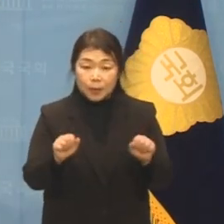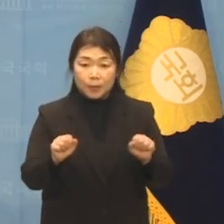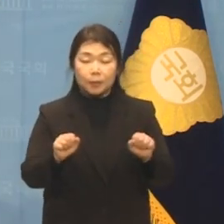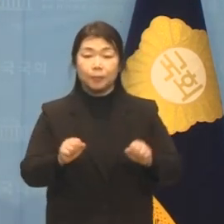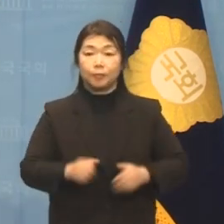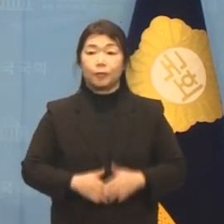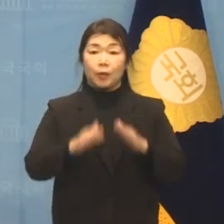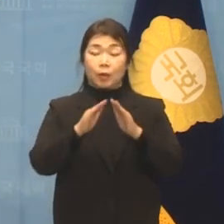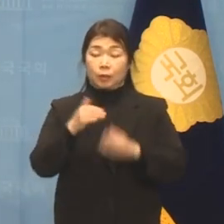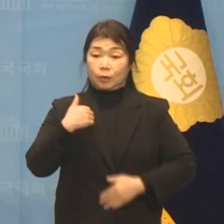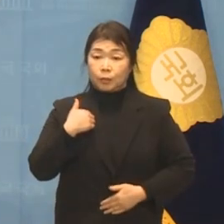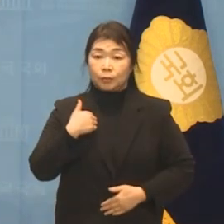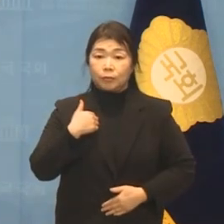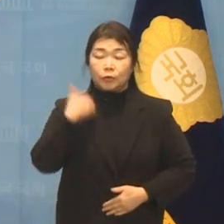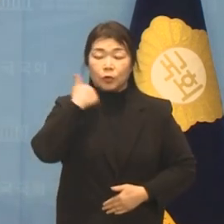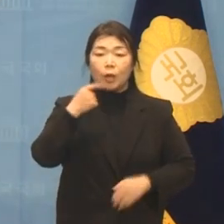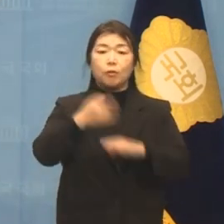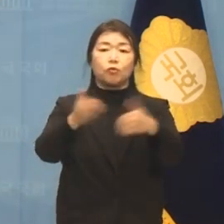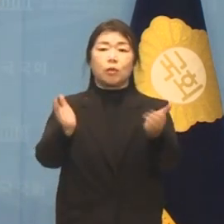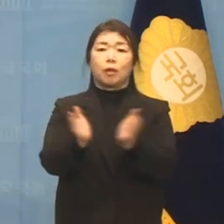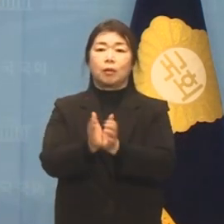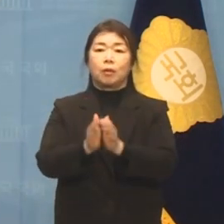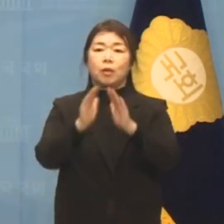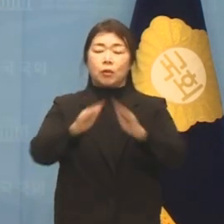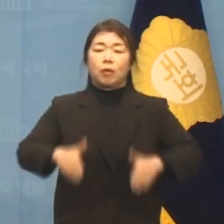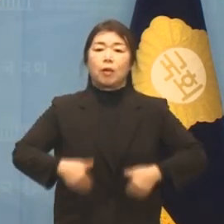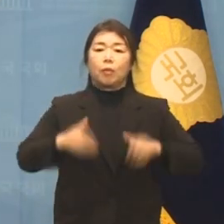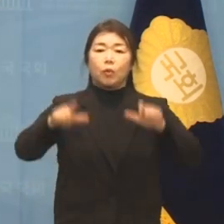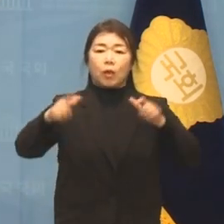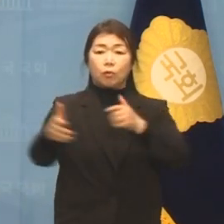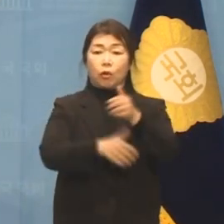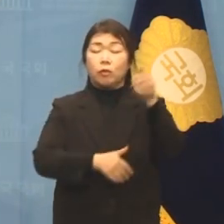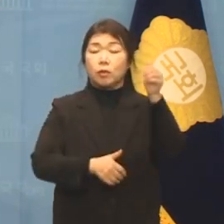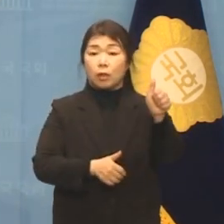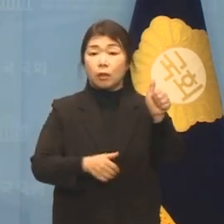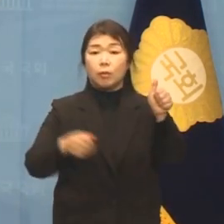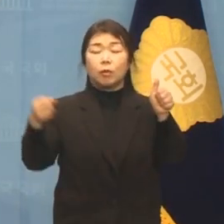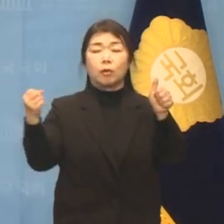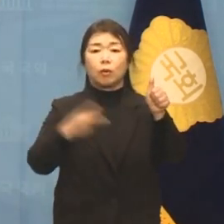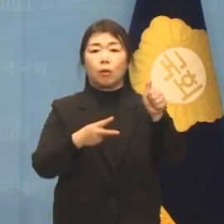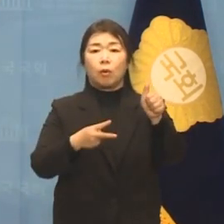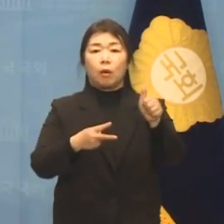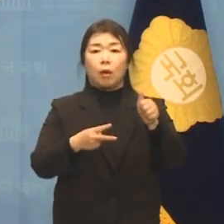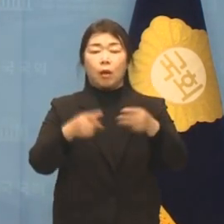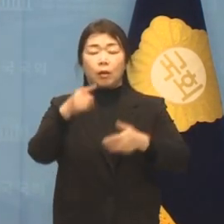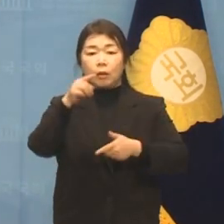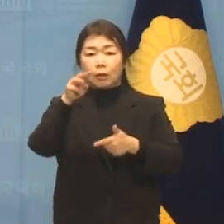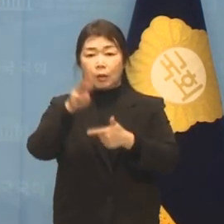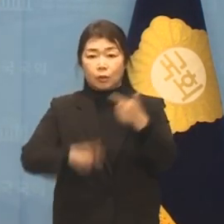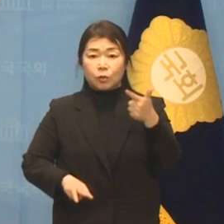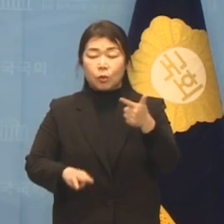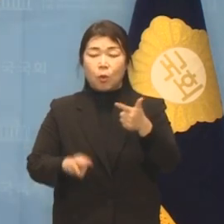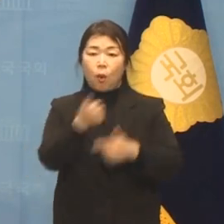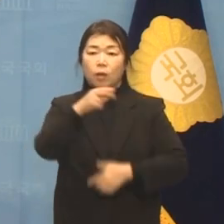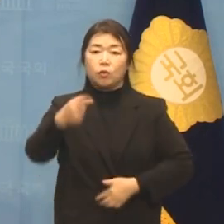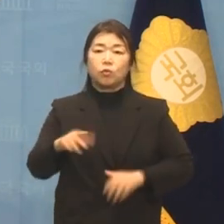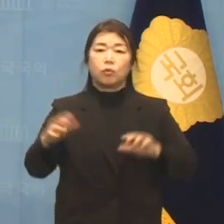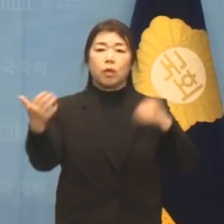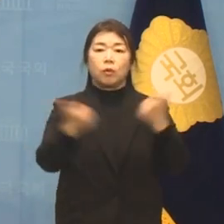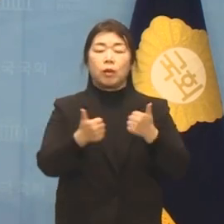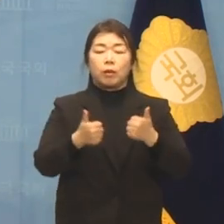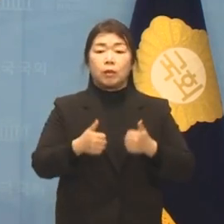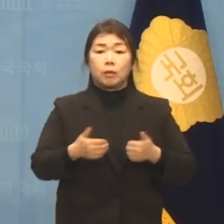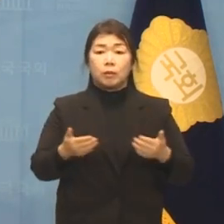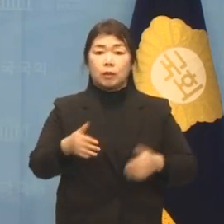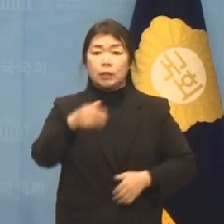안녕하십니까. 저는 더불어민주당 전남도당 위원장이면서 나주화순 국회의원으로 일하고 있는